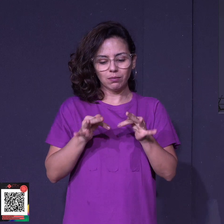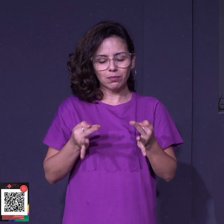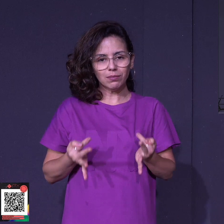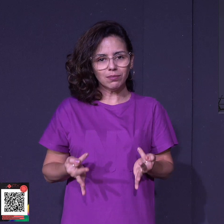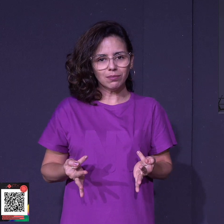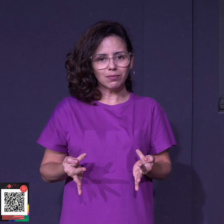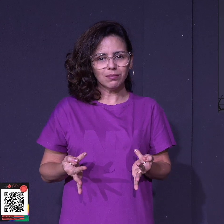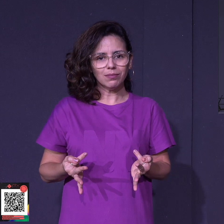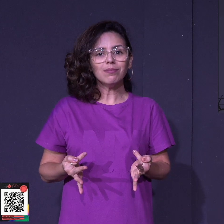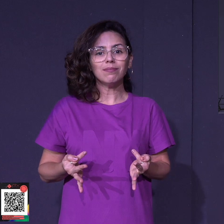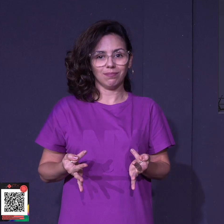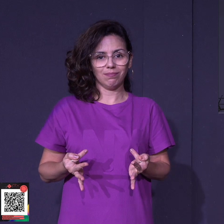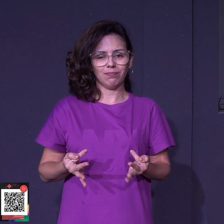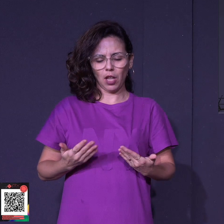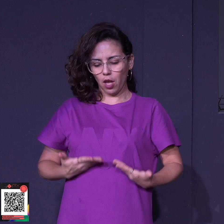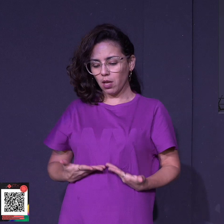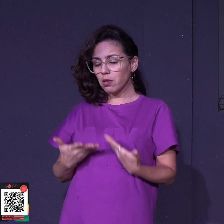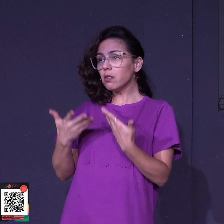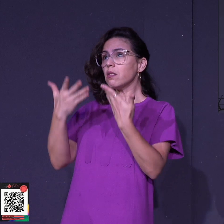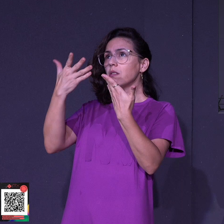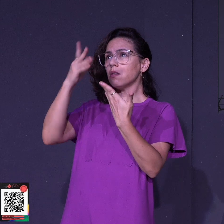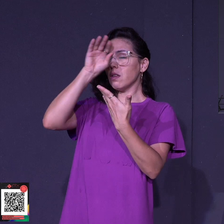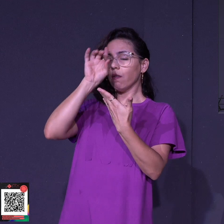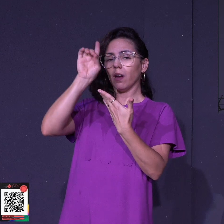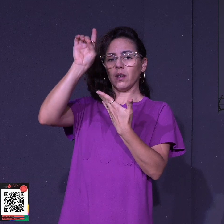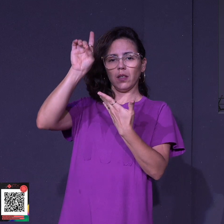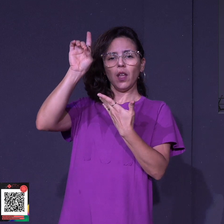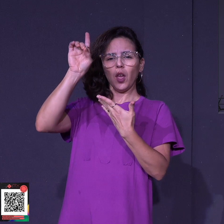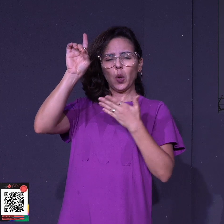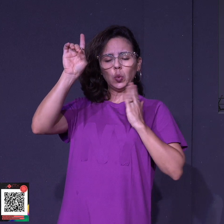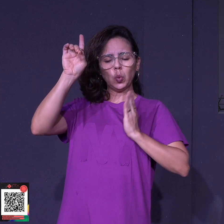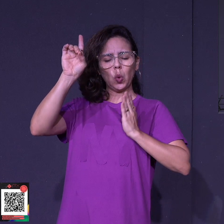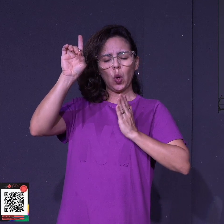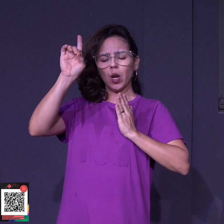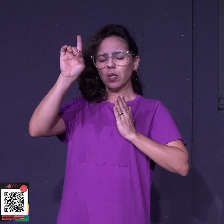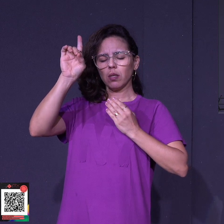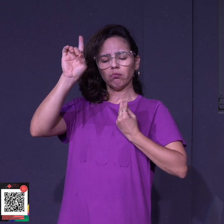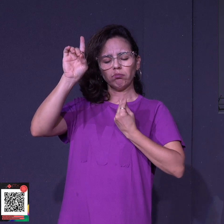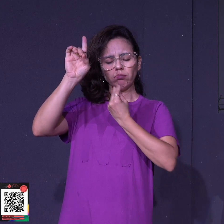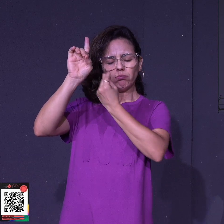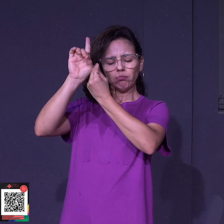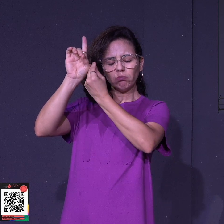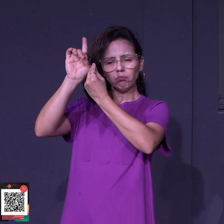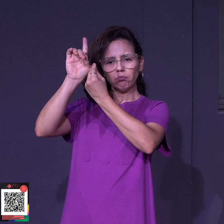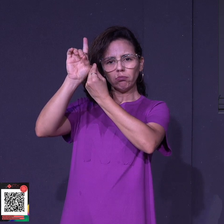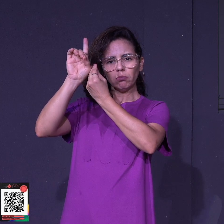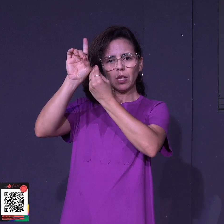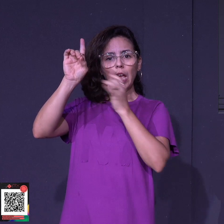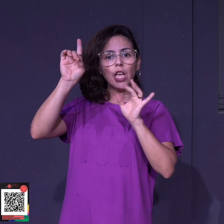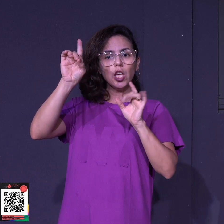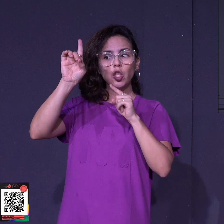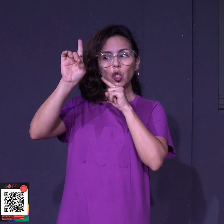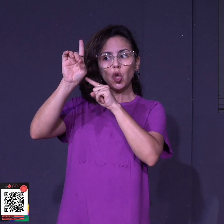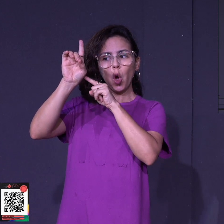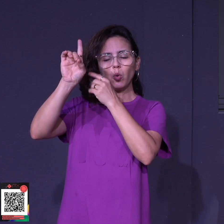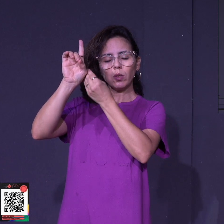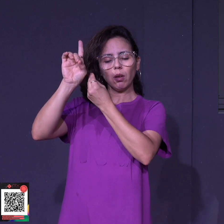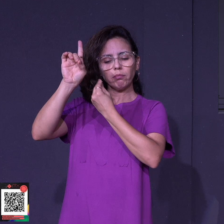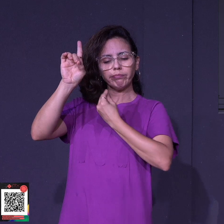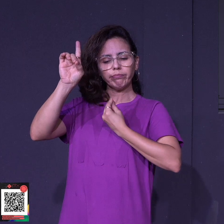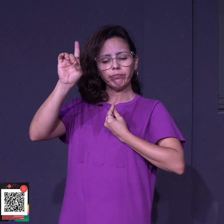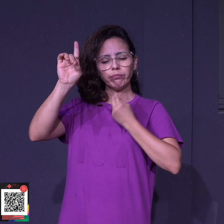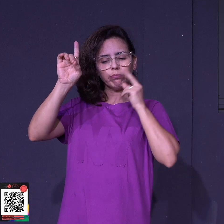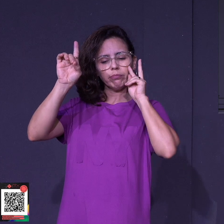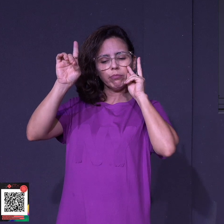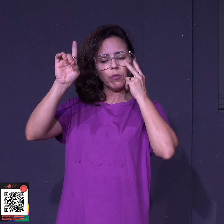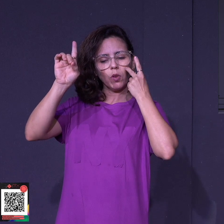e esperam a recompensa somente do Senhor. Porque se você esperar a recompensa do homem,